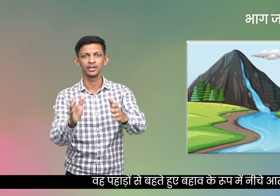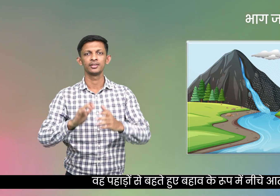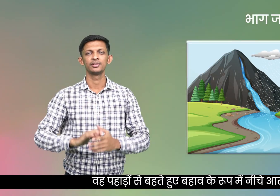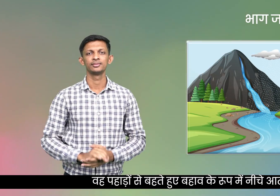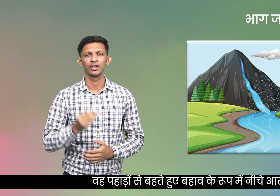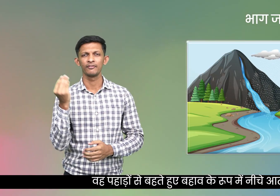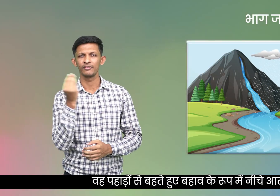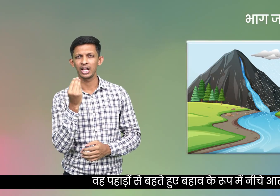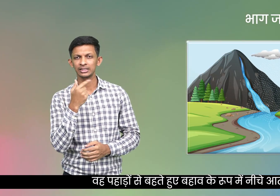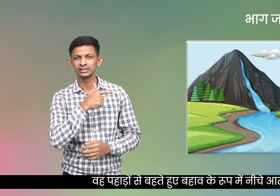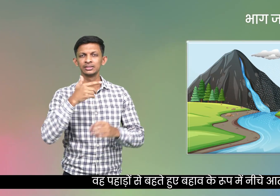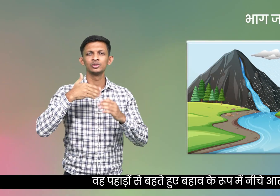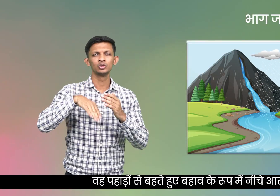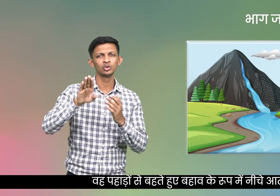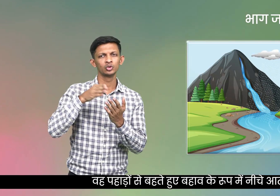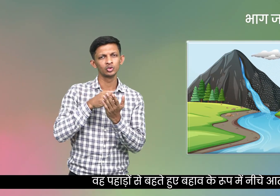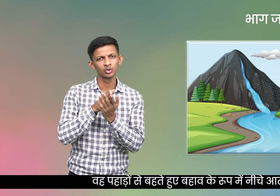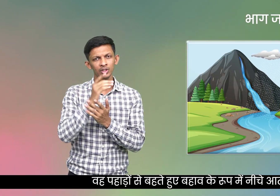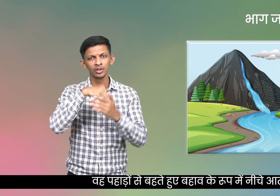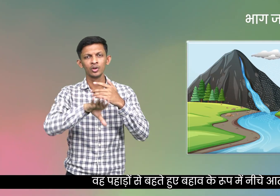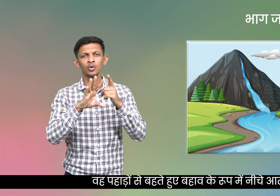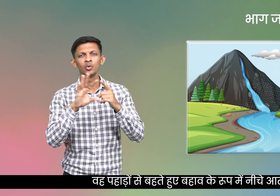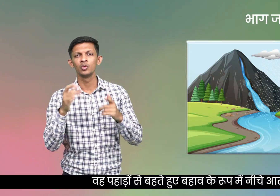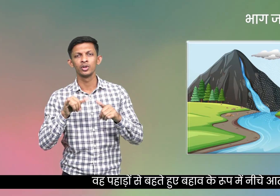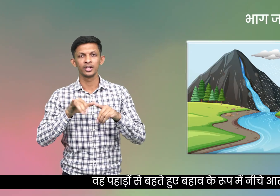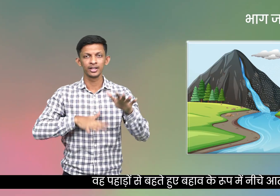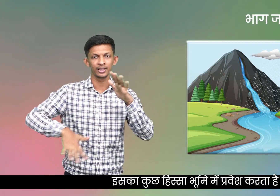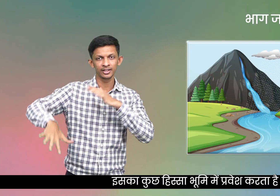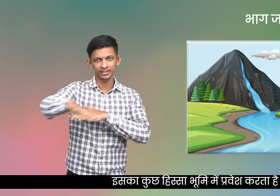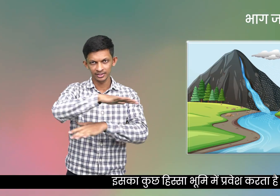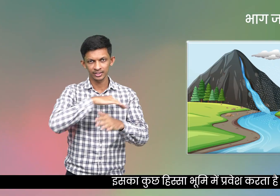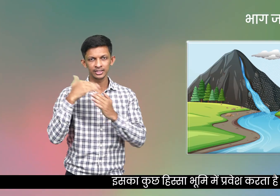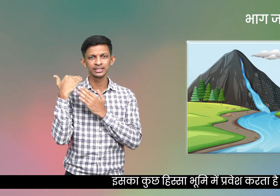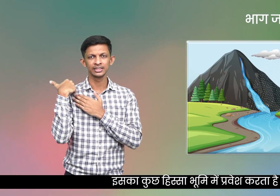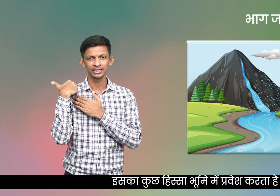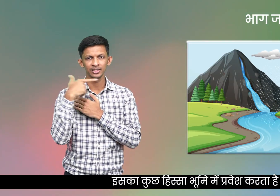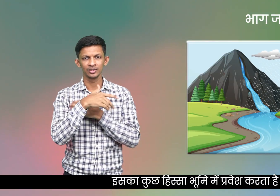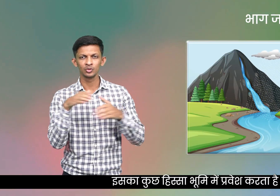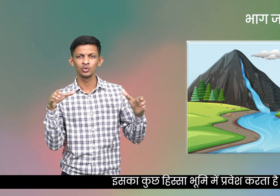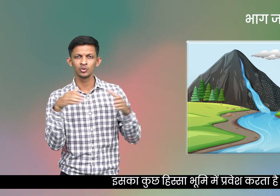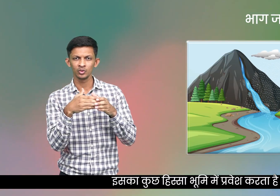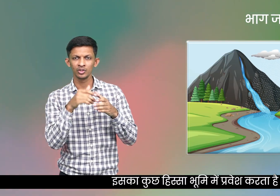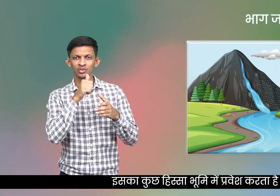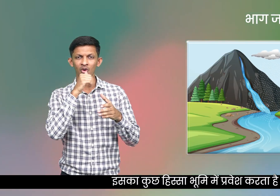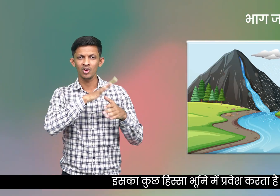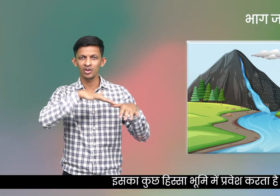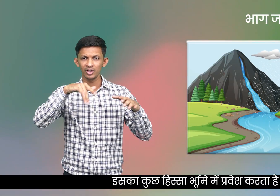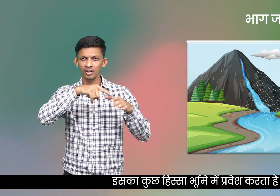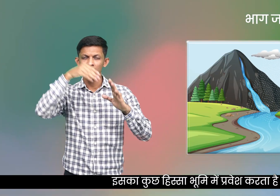हुए बहाव के रूप में नीचे आता है। इसका कुछ हिस्सा भूमि में प्रवेश करता